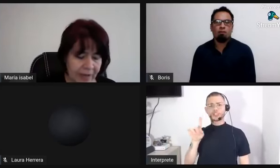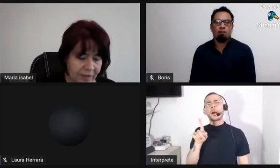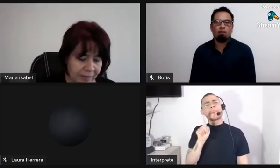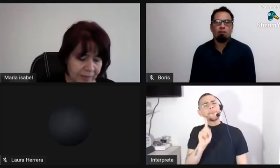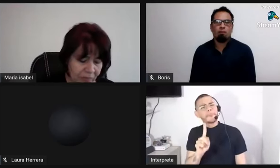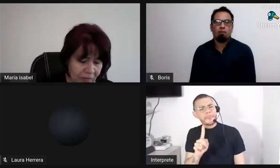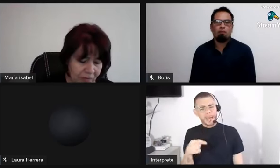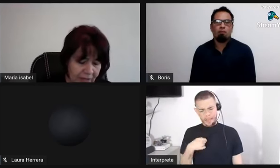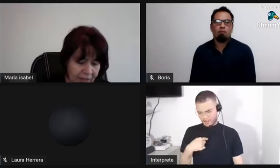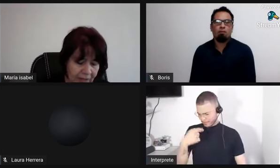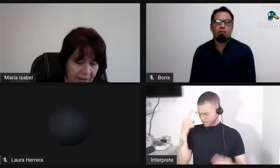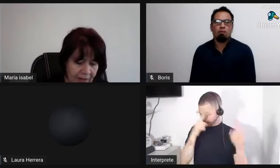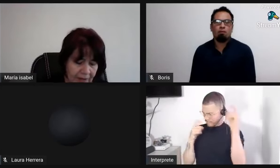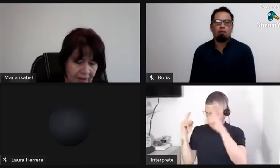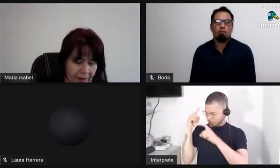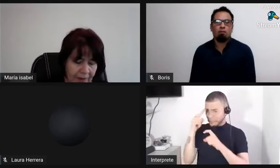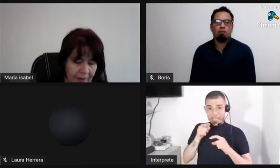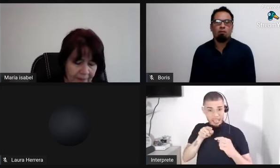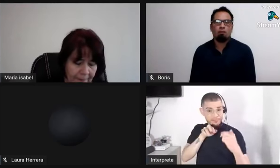las preguntas.